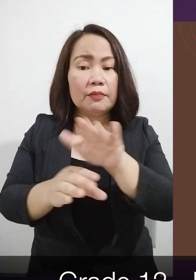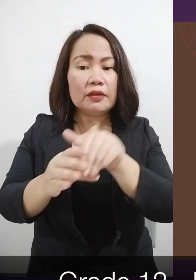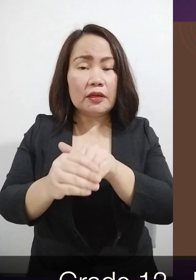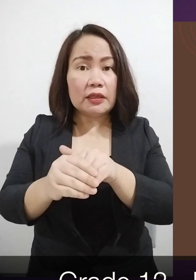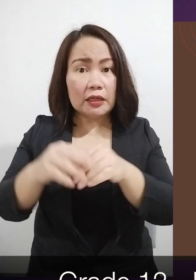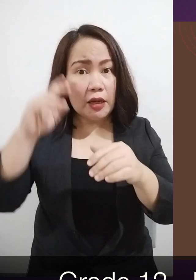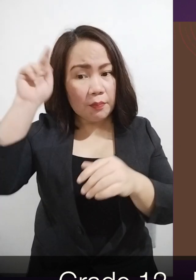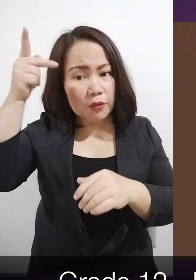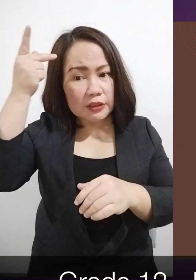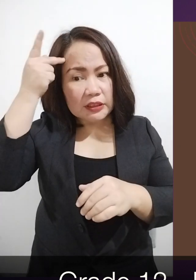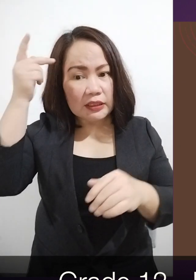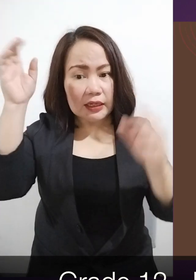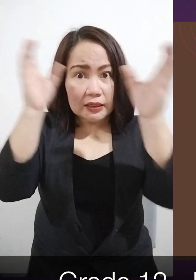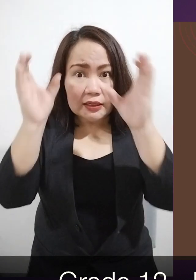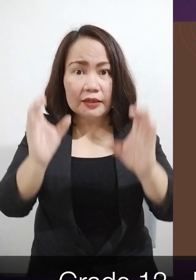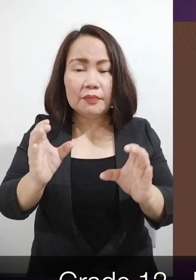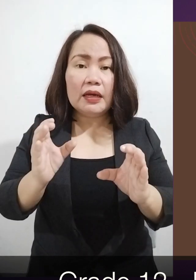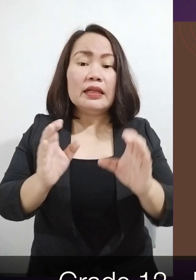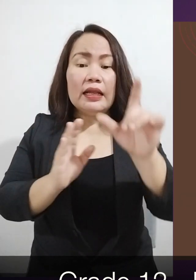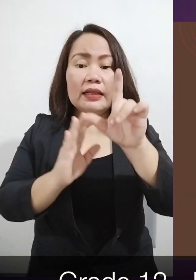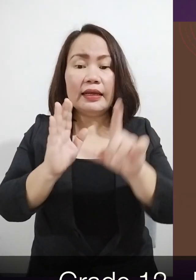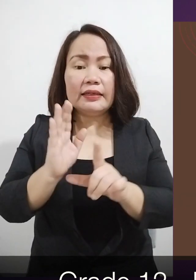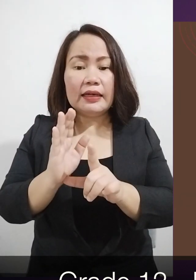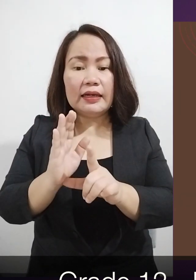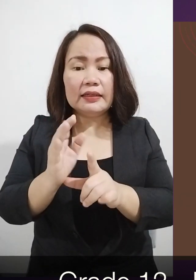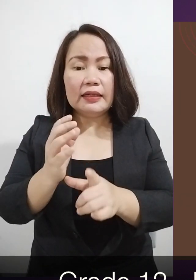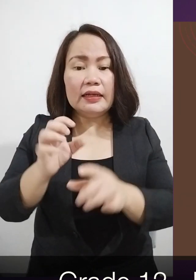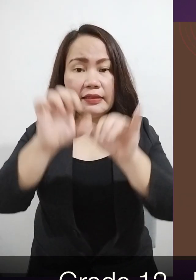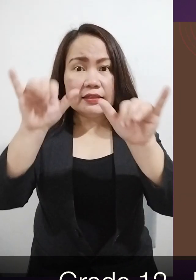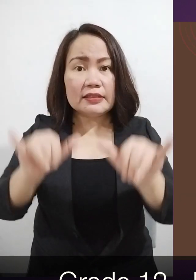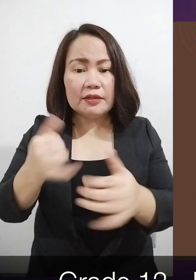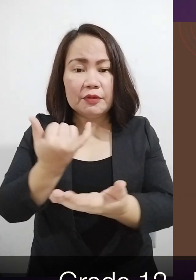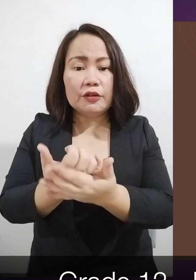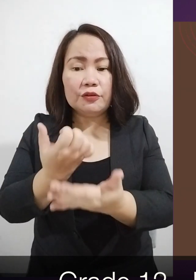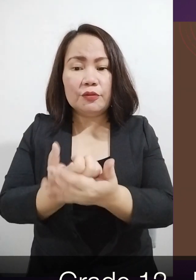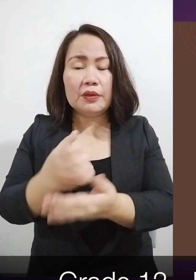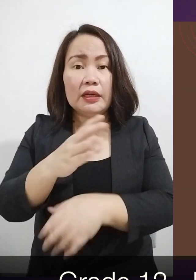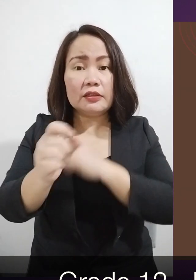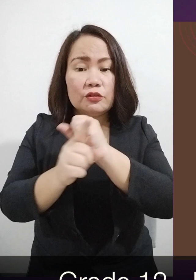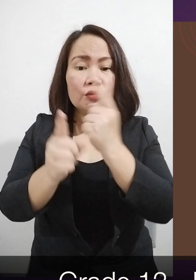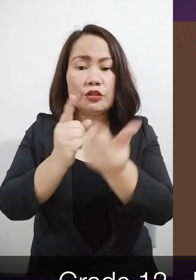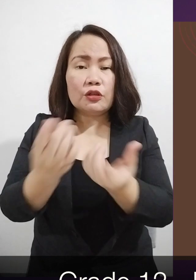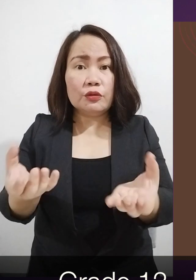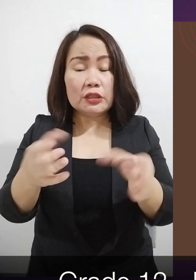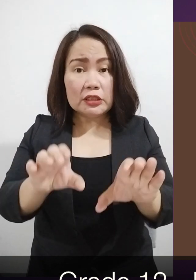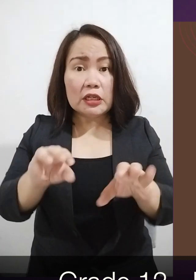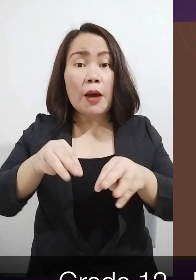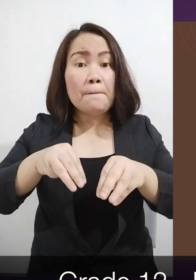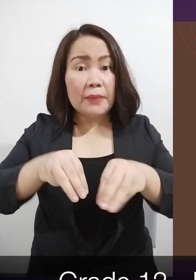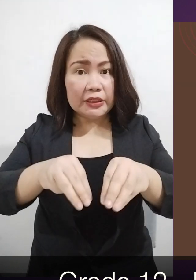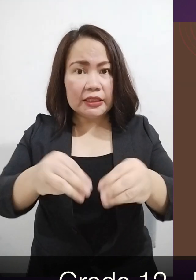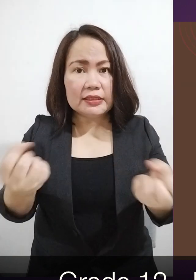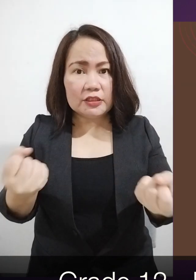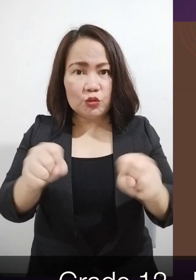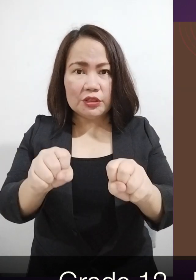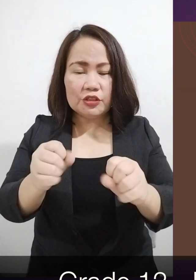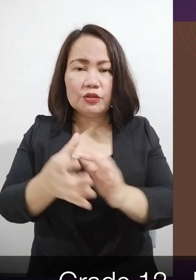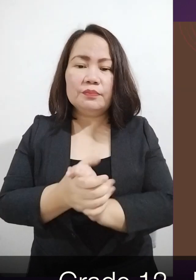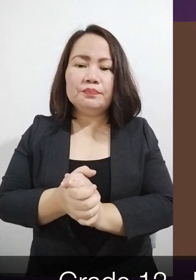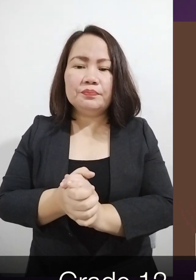ng pampulitika, klima, sistemang legal, mga kalagayang pang-ekonomiya at panlipunan at mga sitwasyon sa merkado.